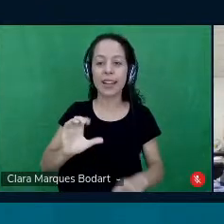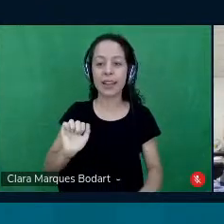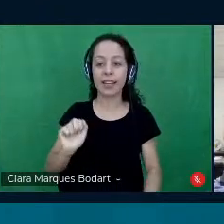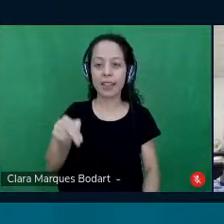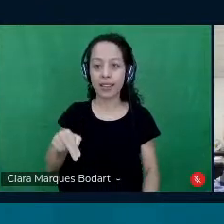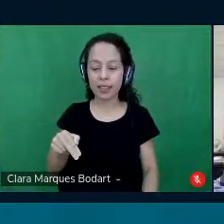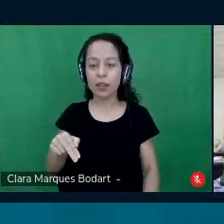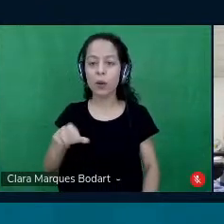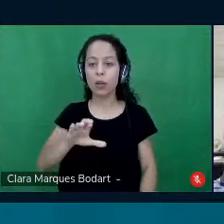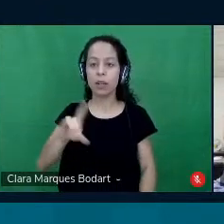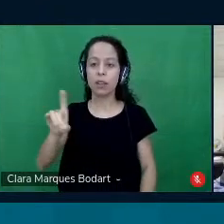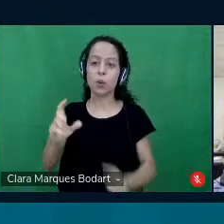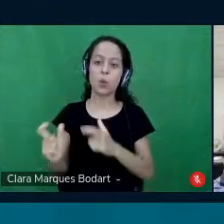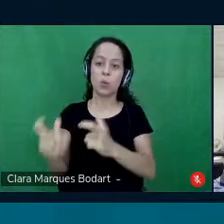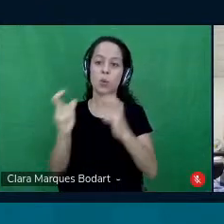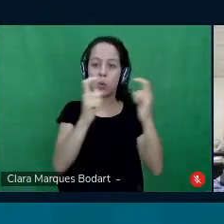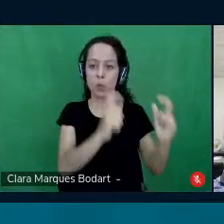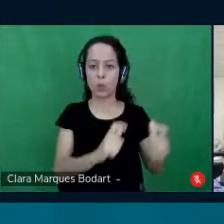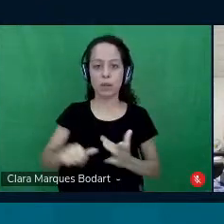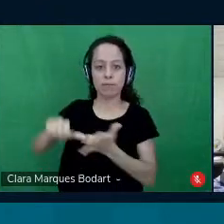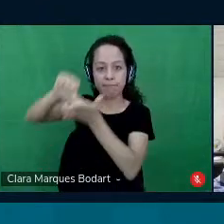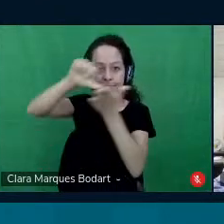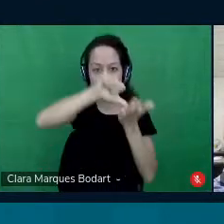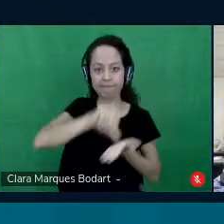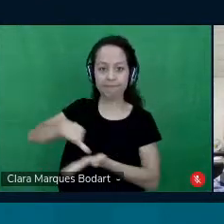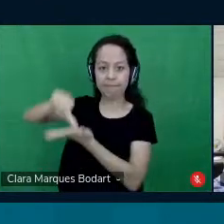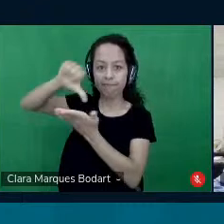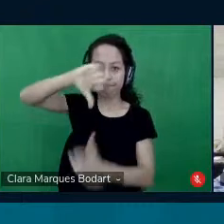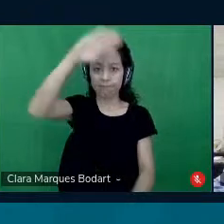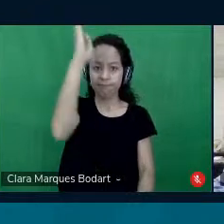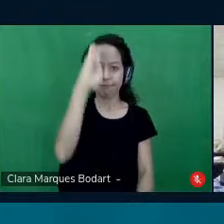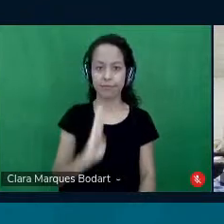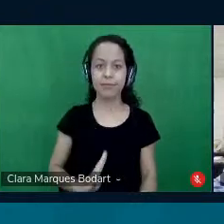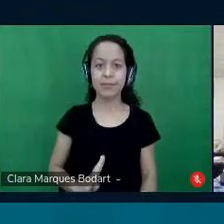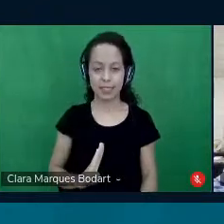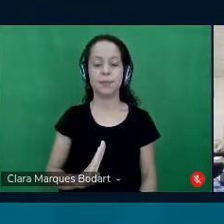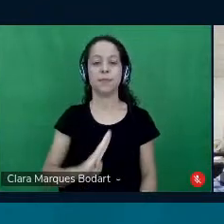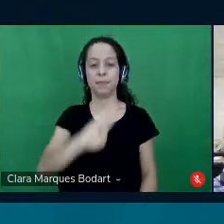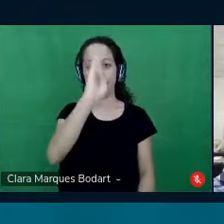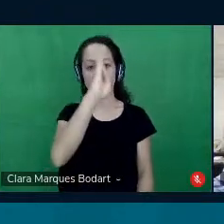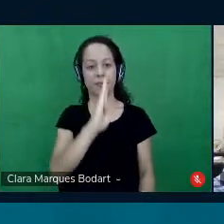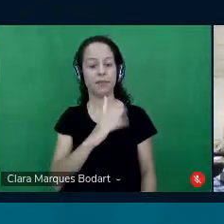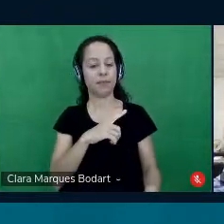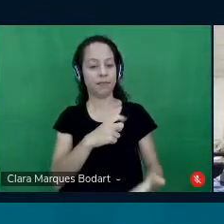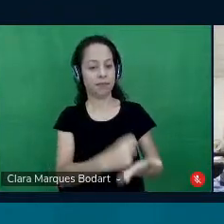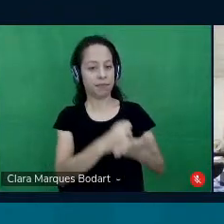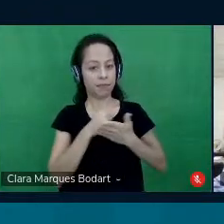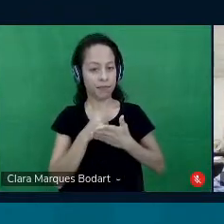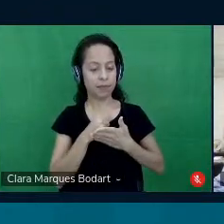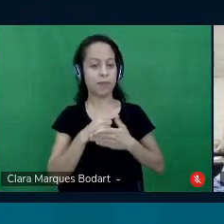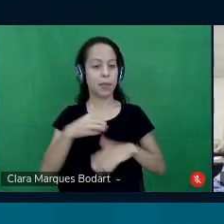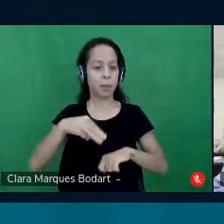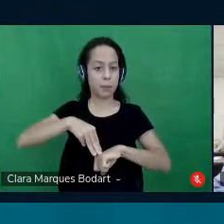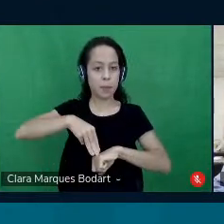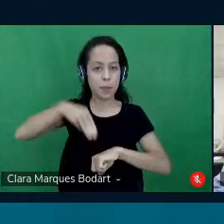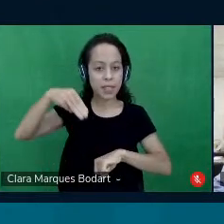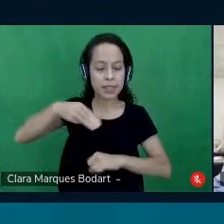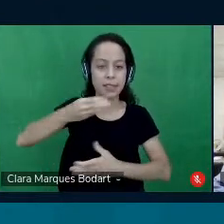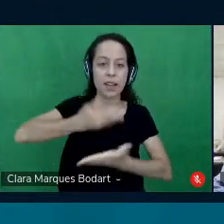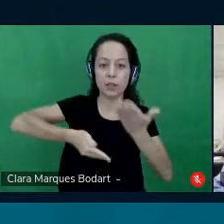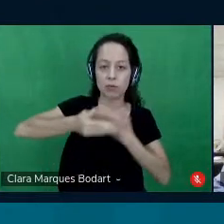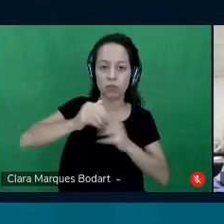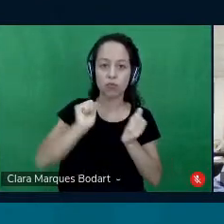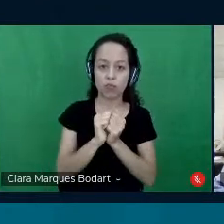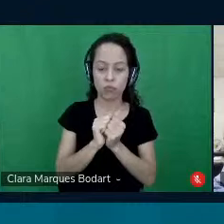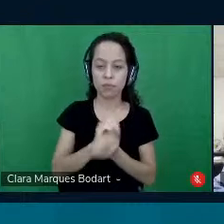coordenadores locais, docentes, discentes, a equipe de apoio do próprio PT, que constroem esse mestrado juntos, né? A Comissão